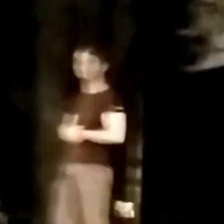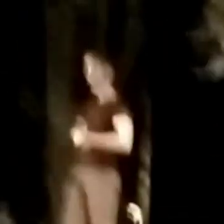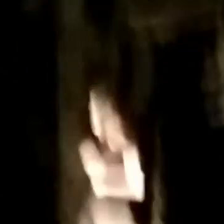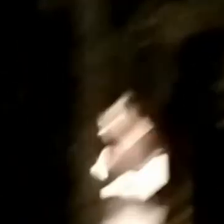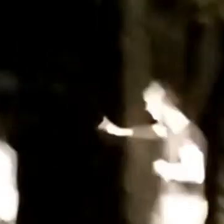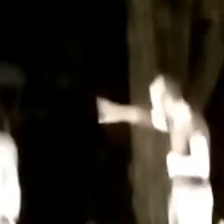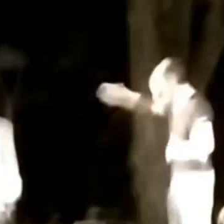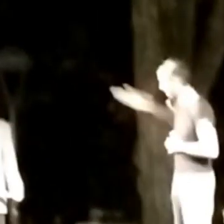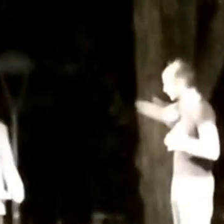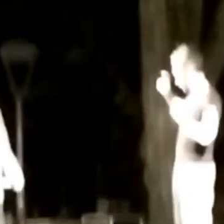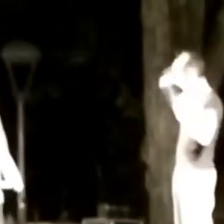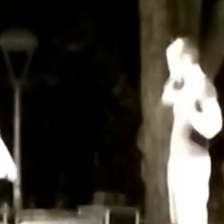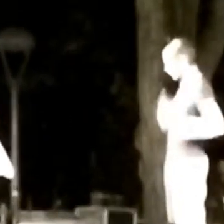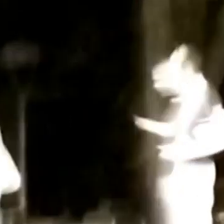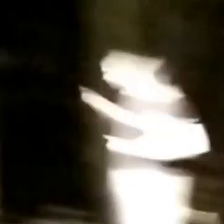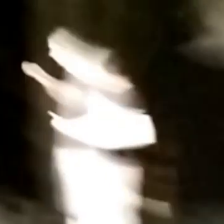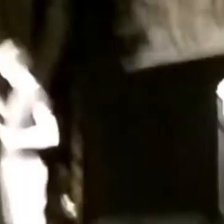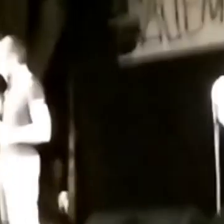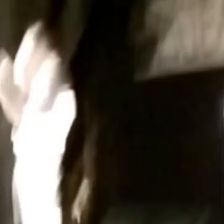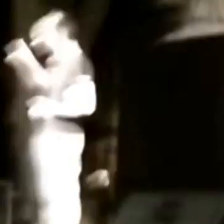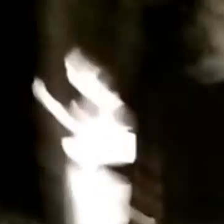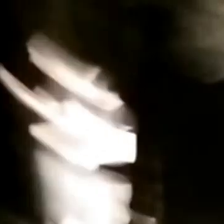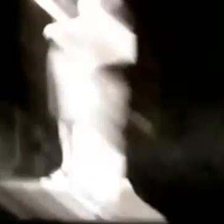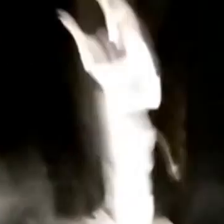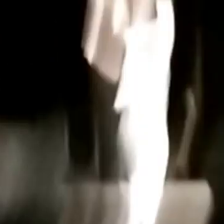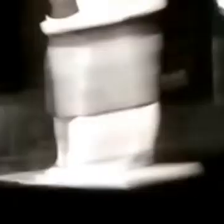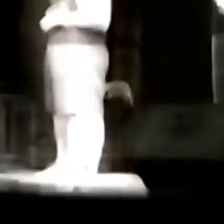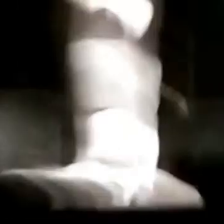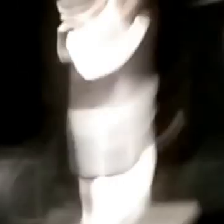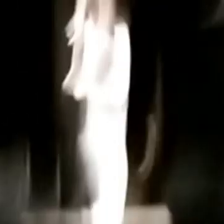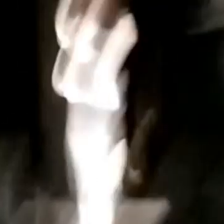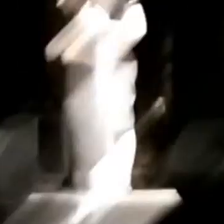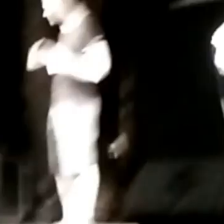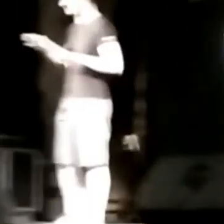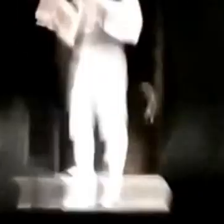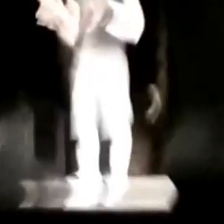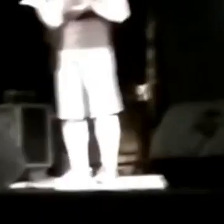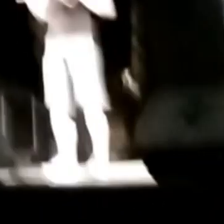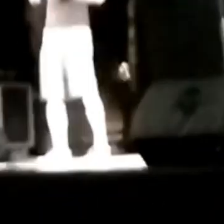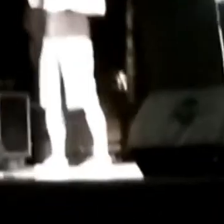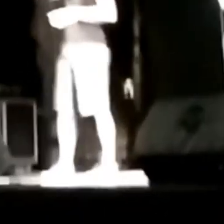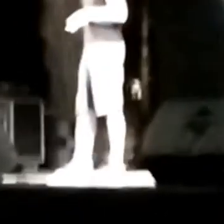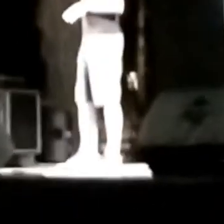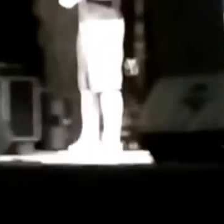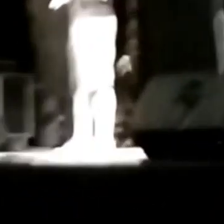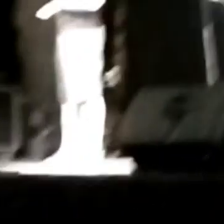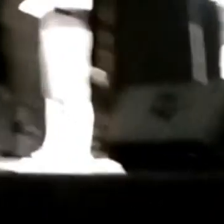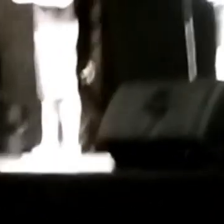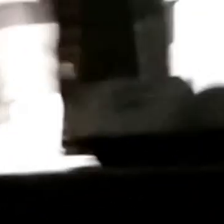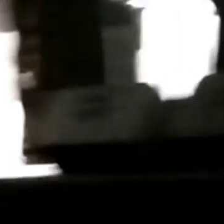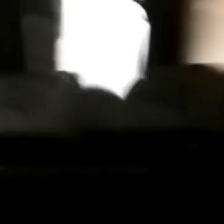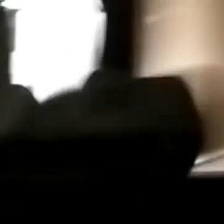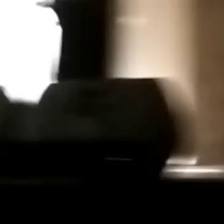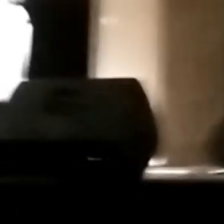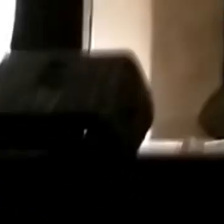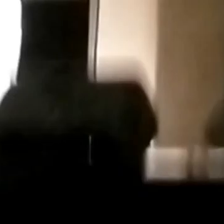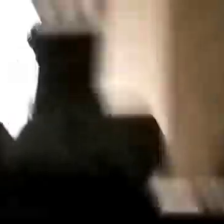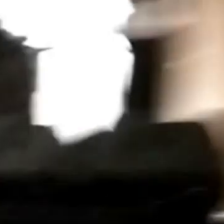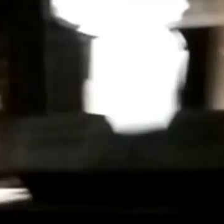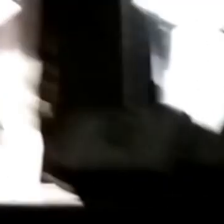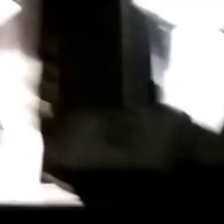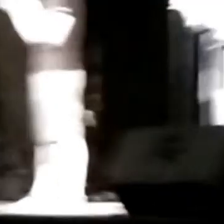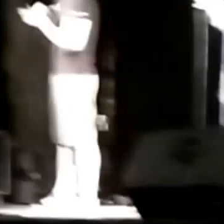Sí, sóc jo la Kelly. Sóc jo. Per cert, voldria parlar de les condicions del meu contracte,